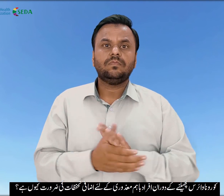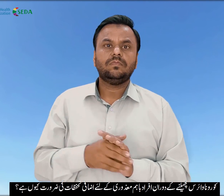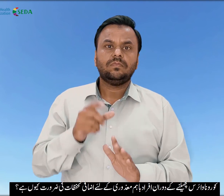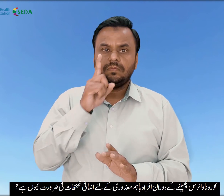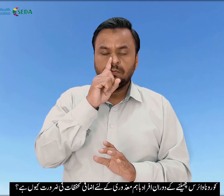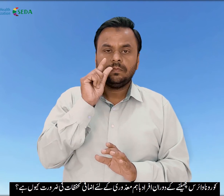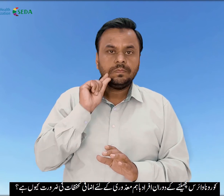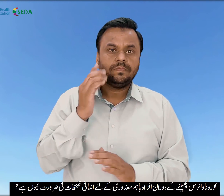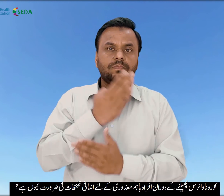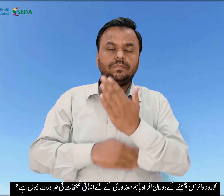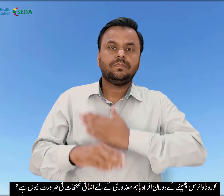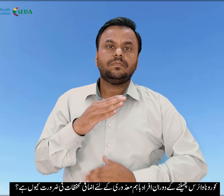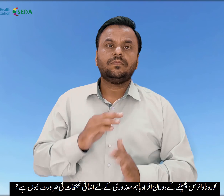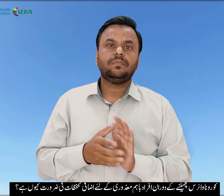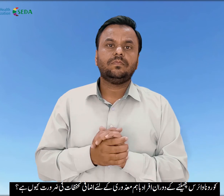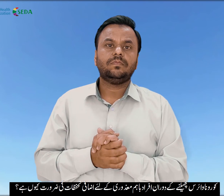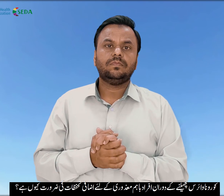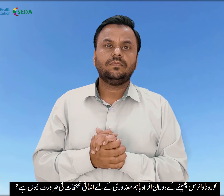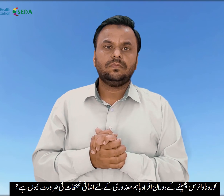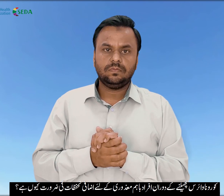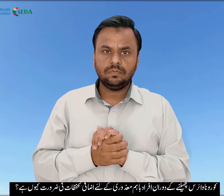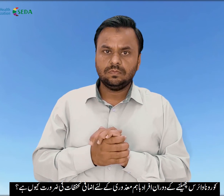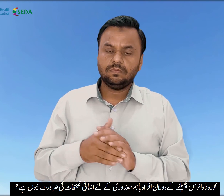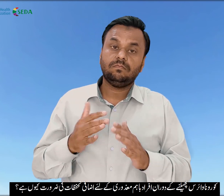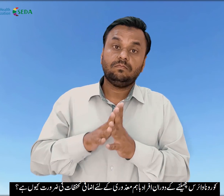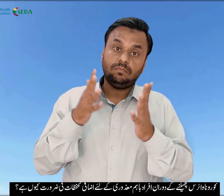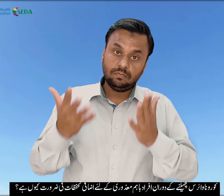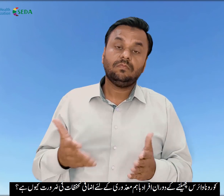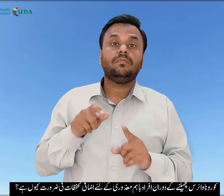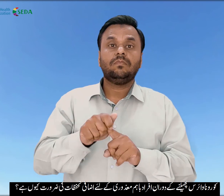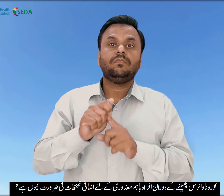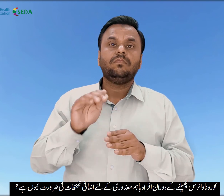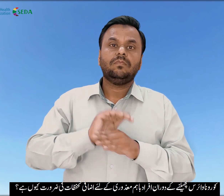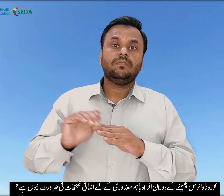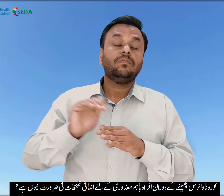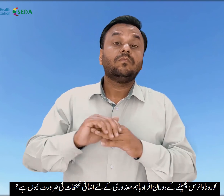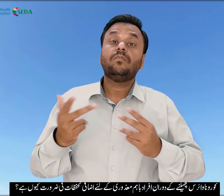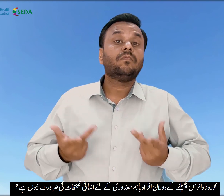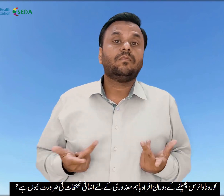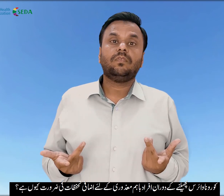باہم معذوری کے لیے اضافی تحفظات کی ضرورت کیوں ہے؟